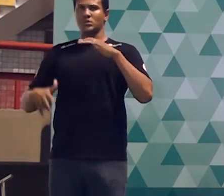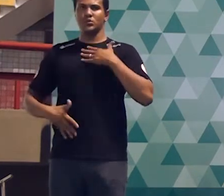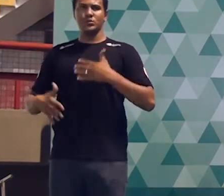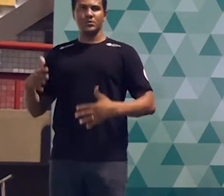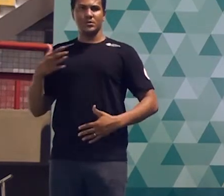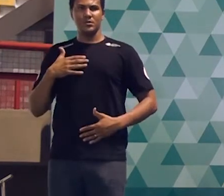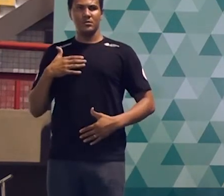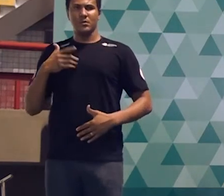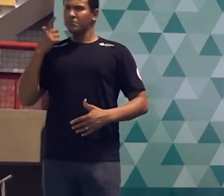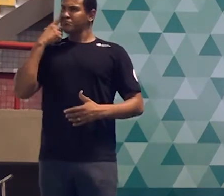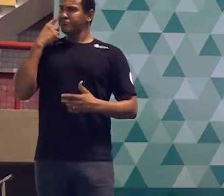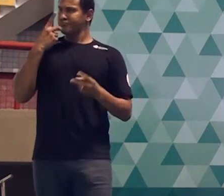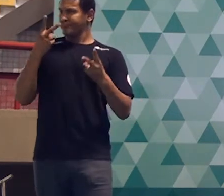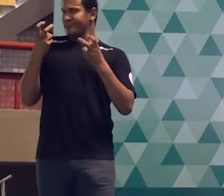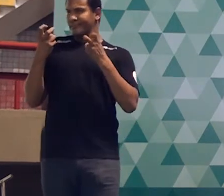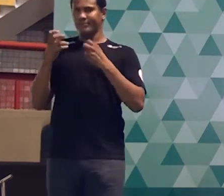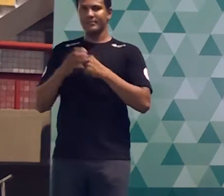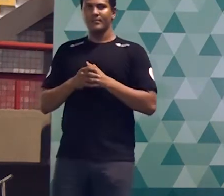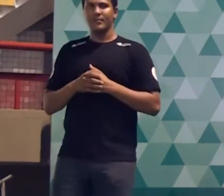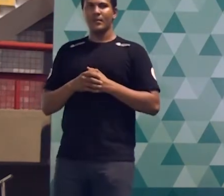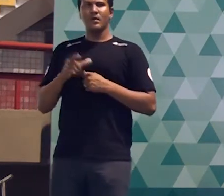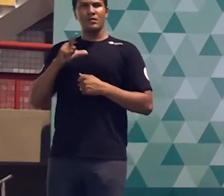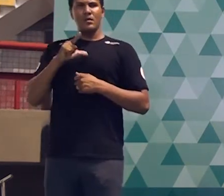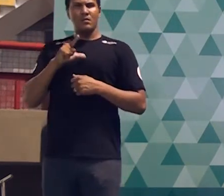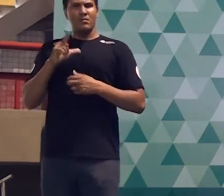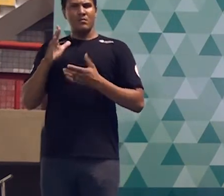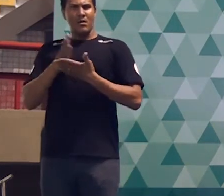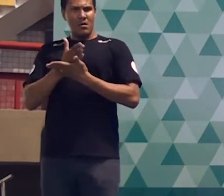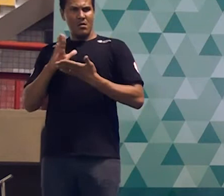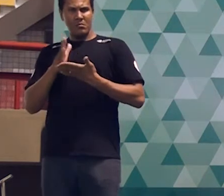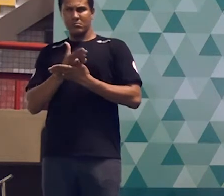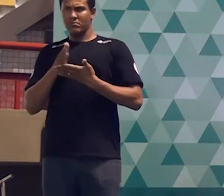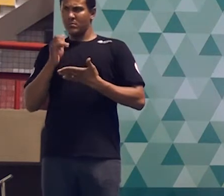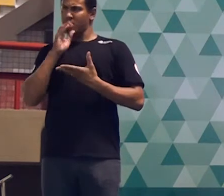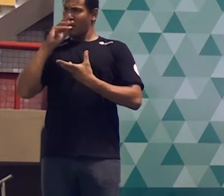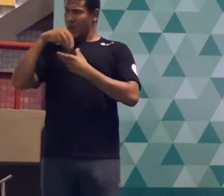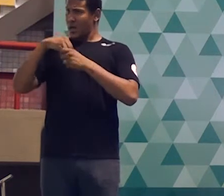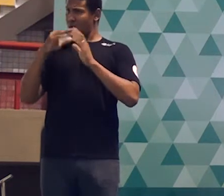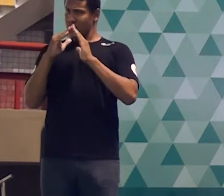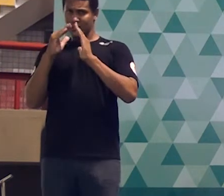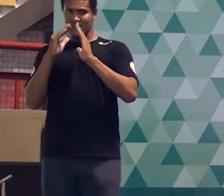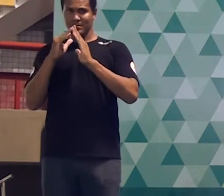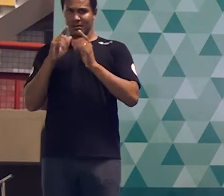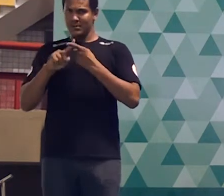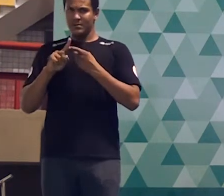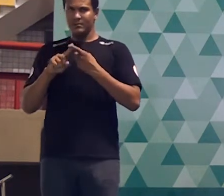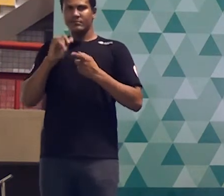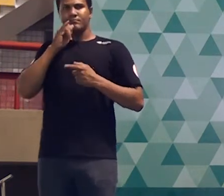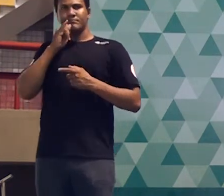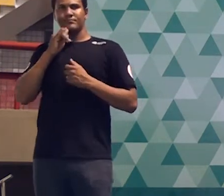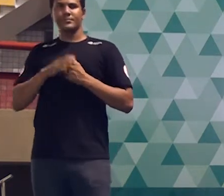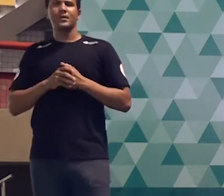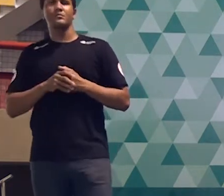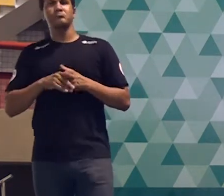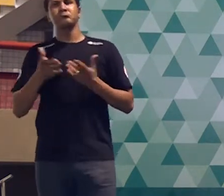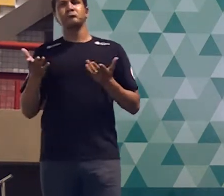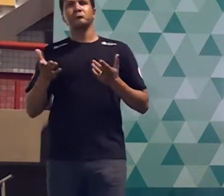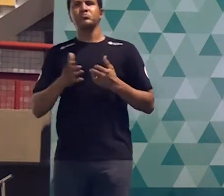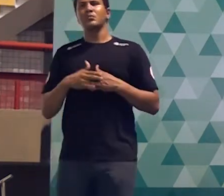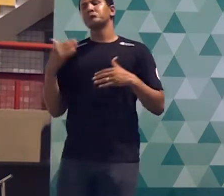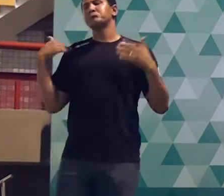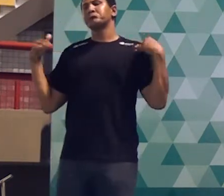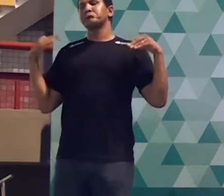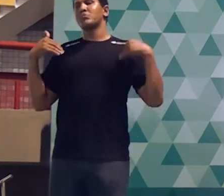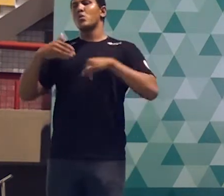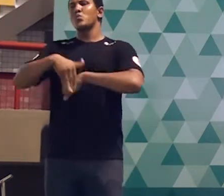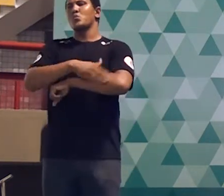vejam como é interessante. Tem umas coisas que acontecem dentro de casa também. Se você vem passeando no meio da